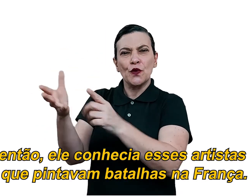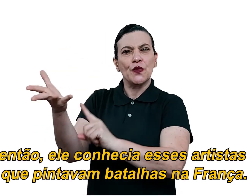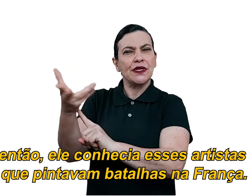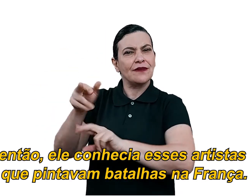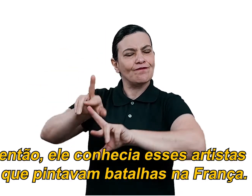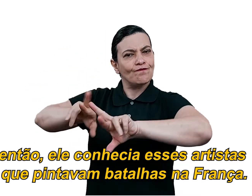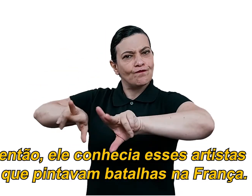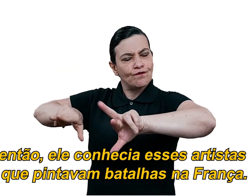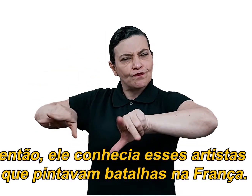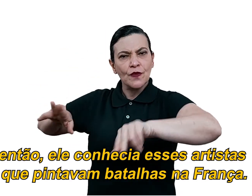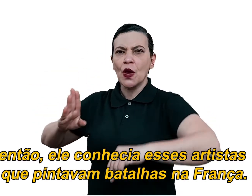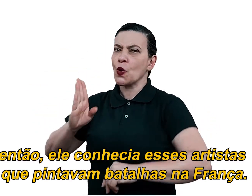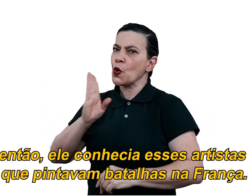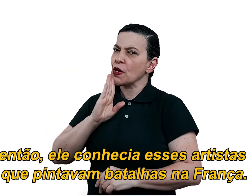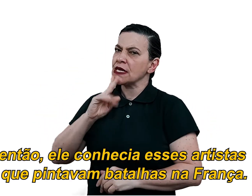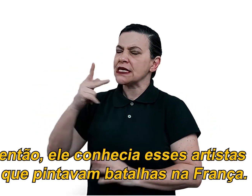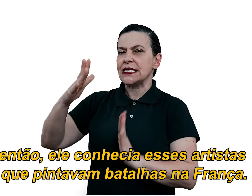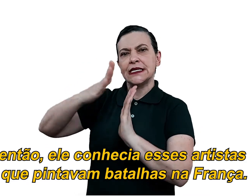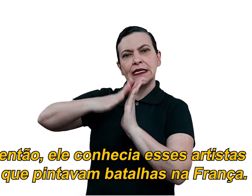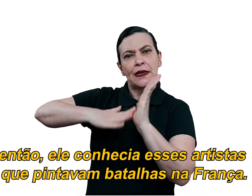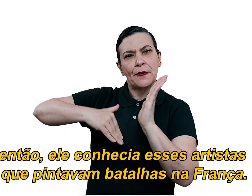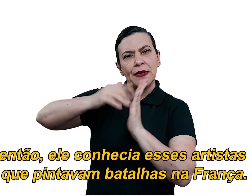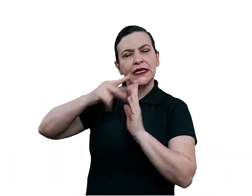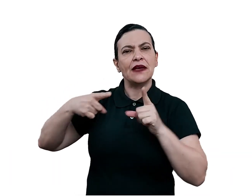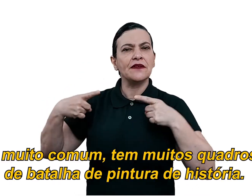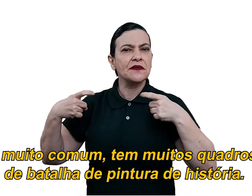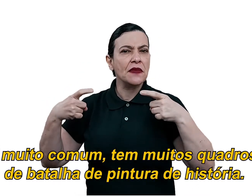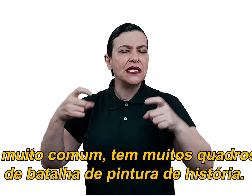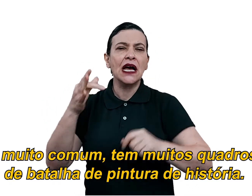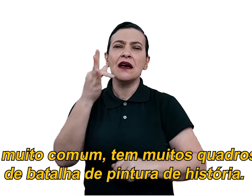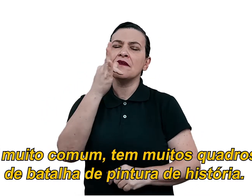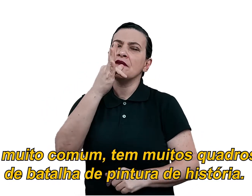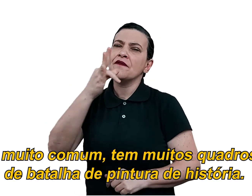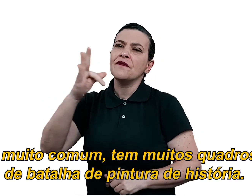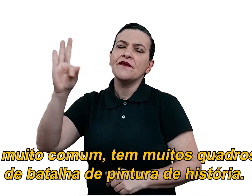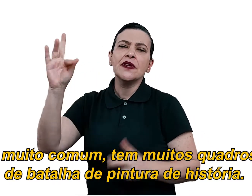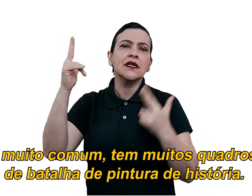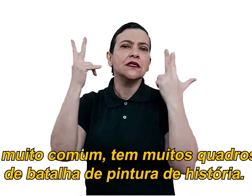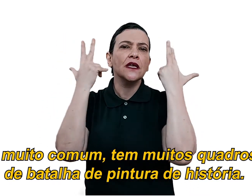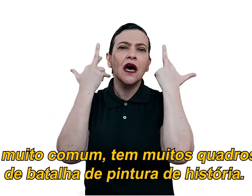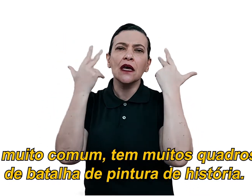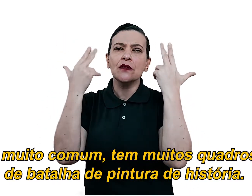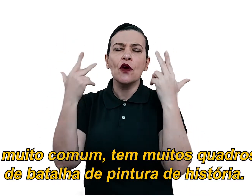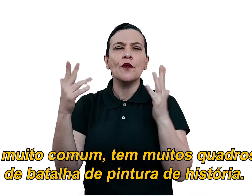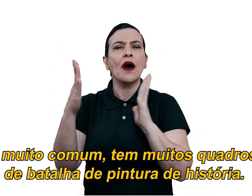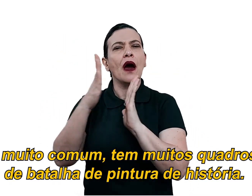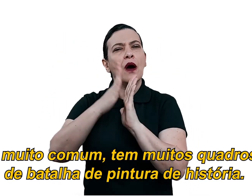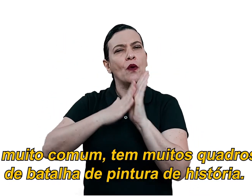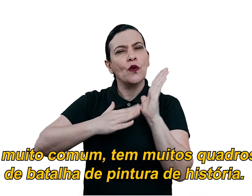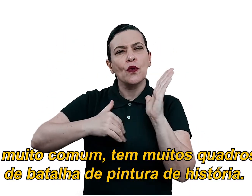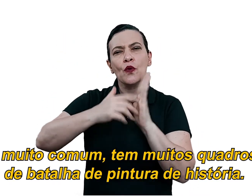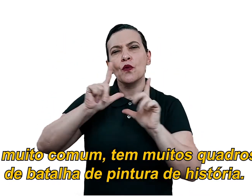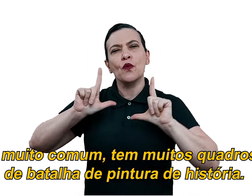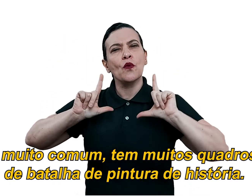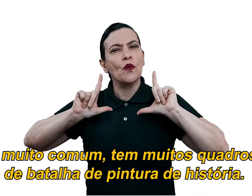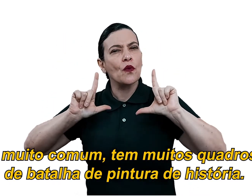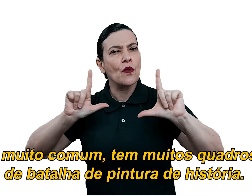esses artistas que pintavam batalhas. Na França é muito comum ter muitos quadros de batalha, de pintura de história,